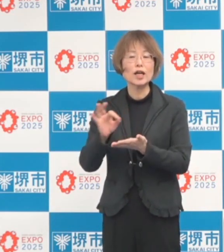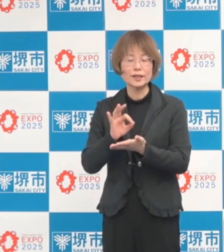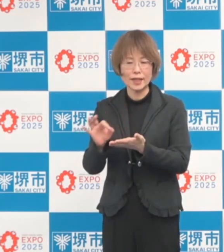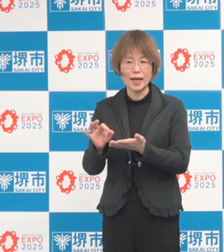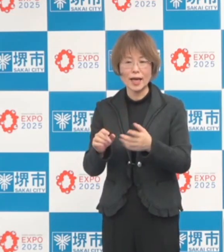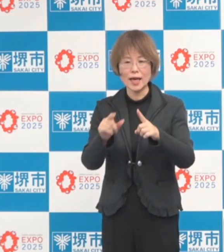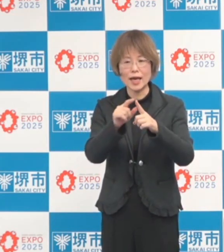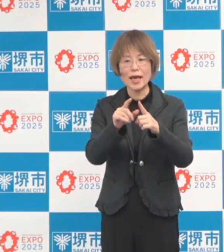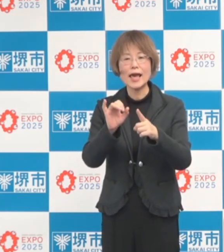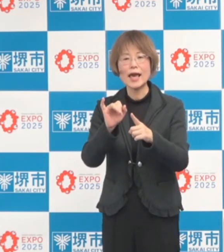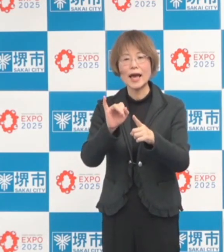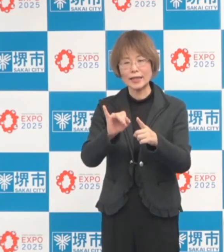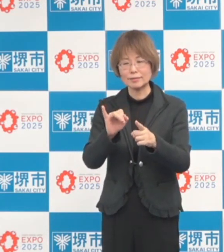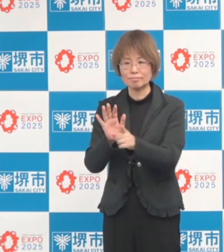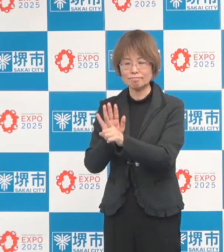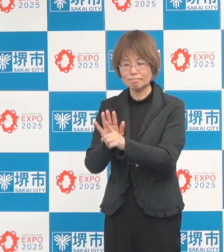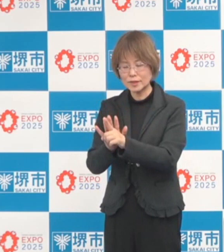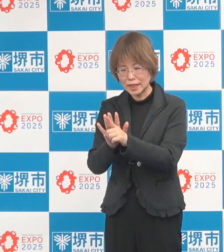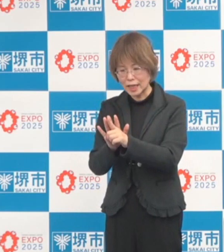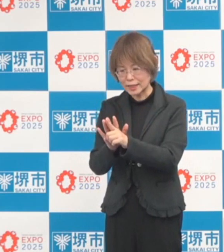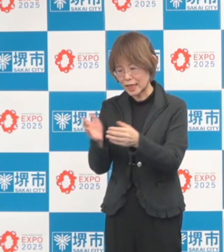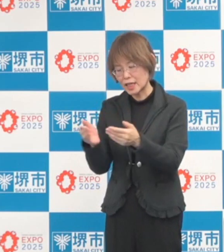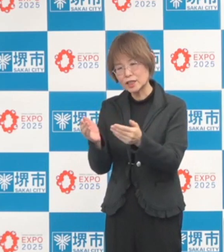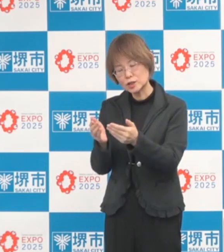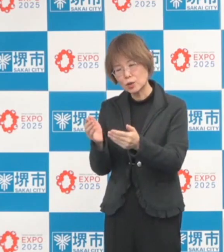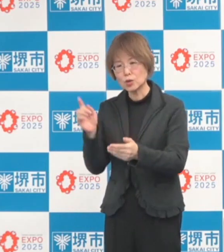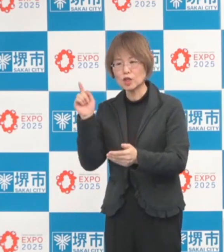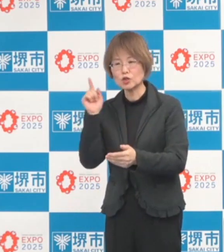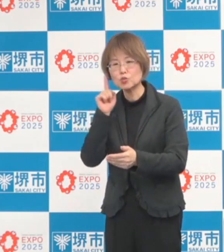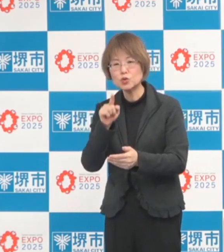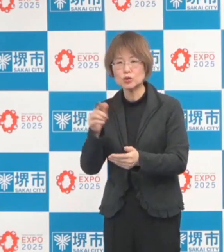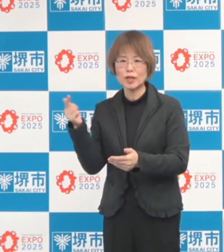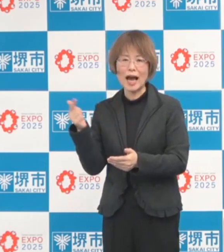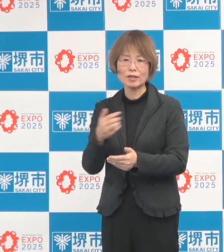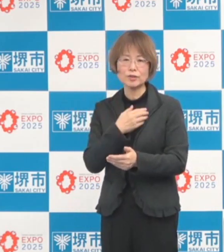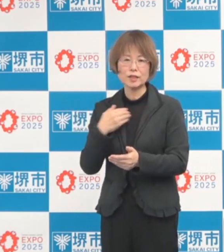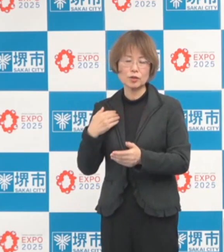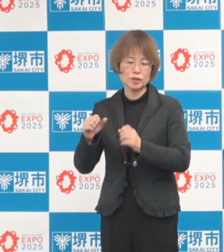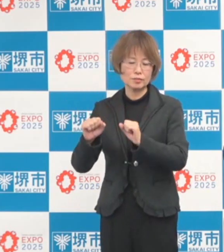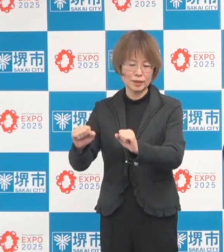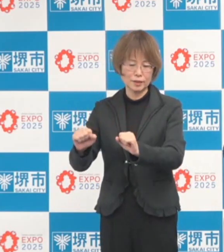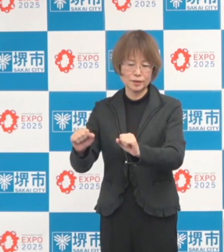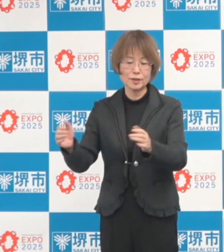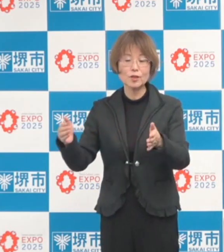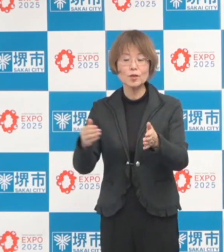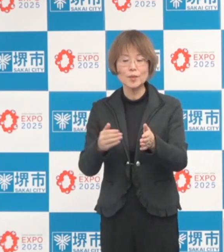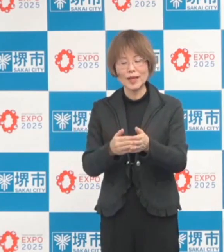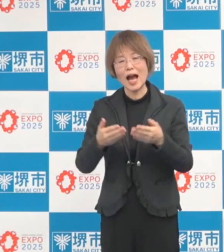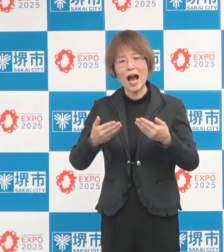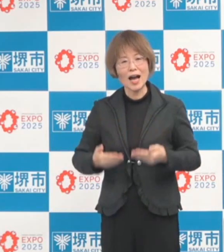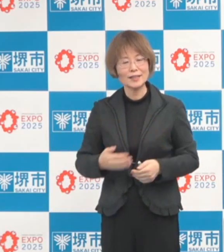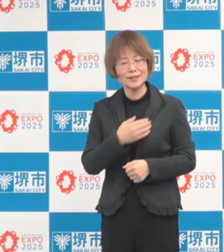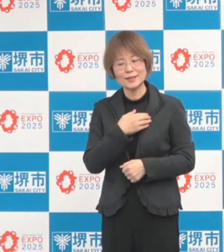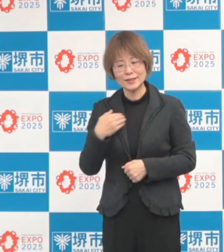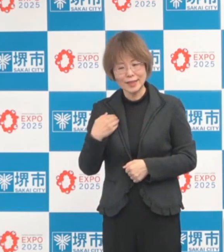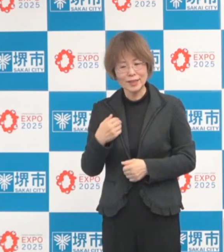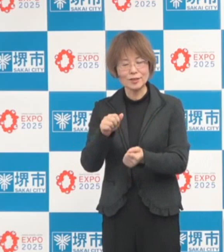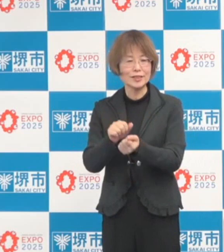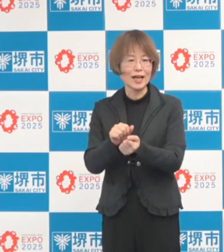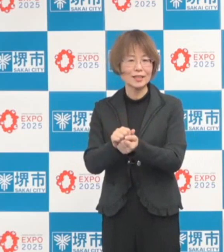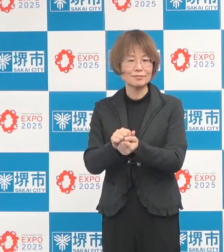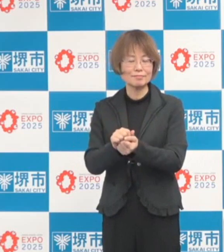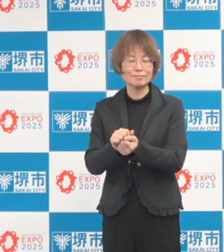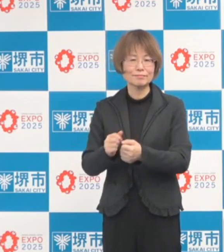支援機能を導入して業務の効率化を図ります。はい、ここまでが安心できる社会の確保に関する